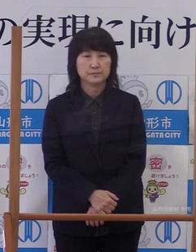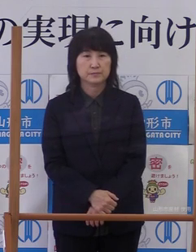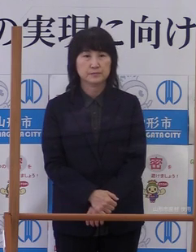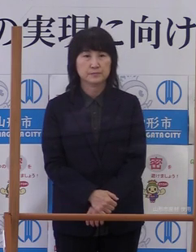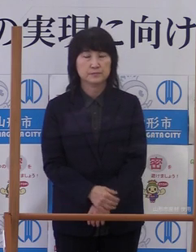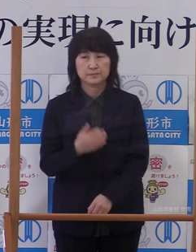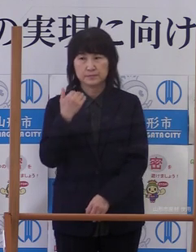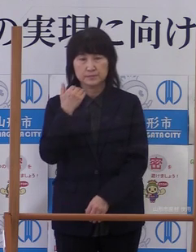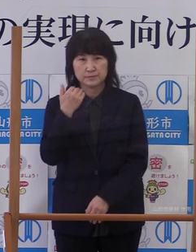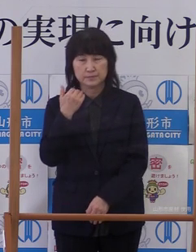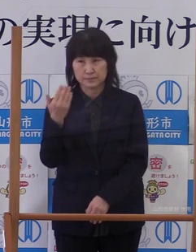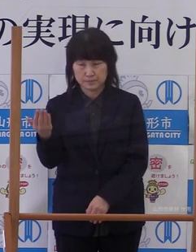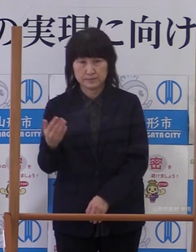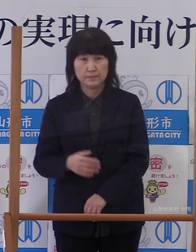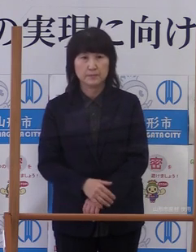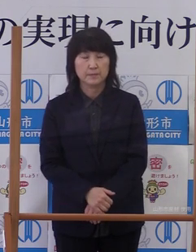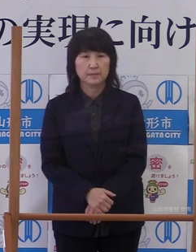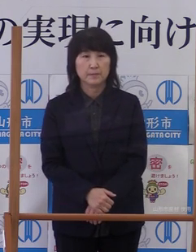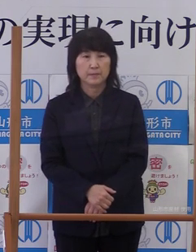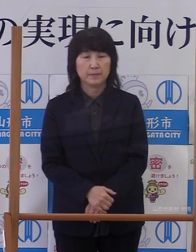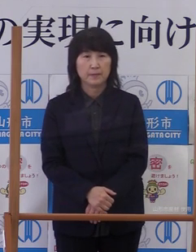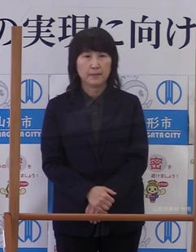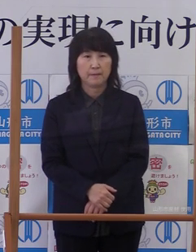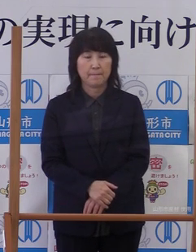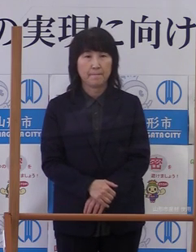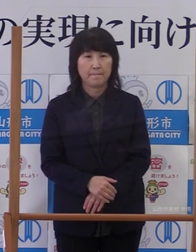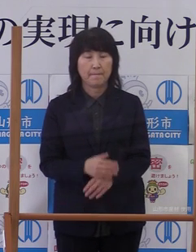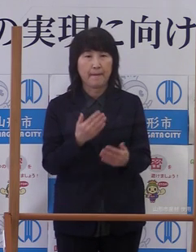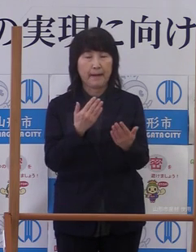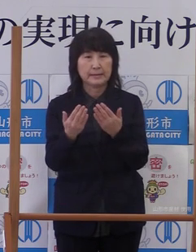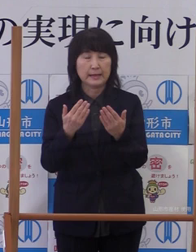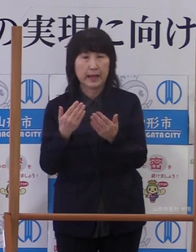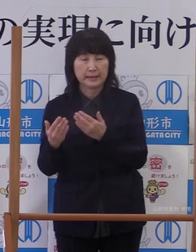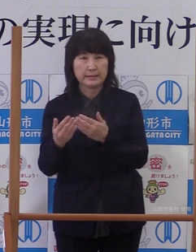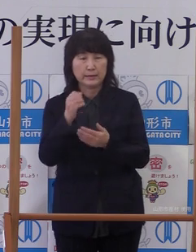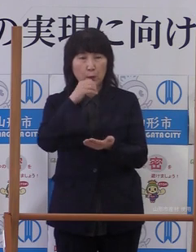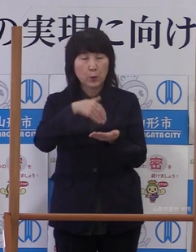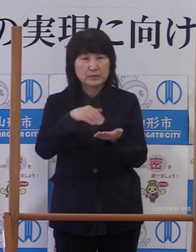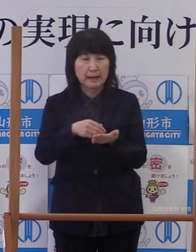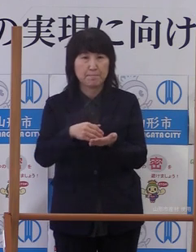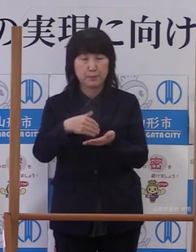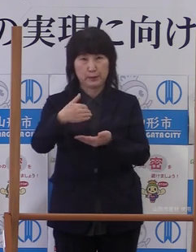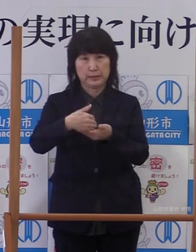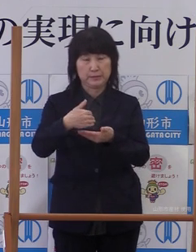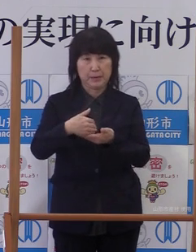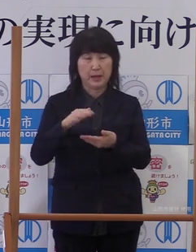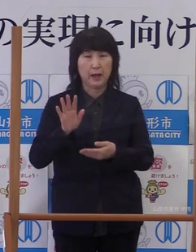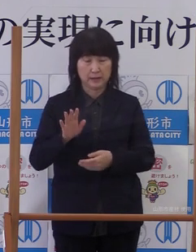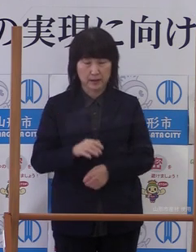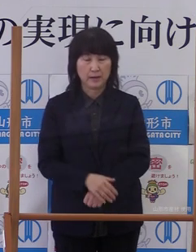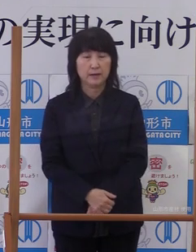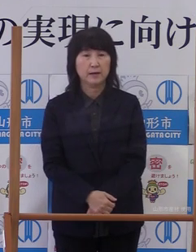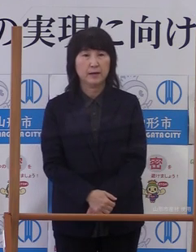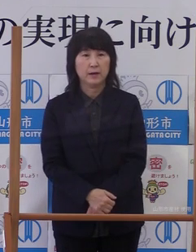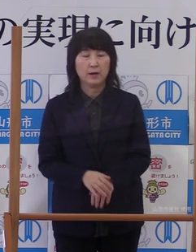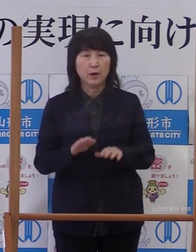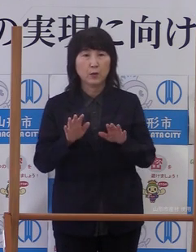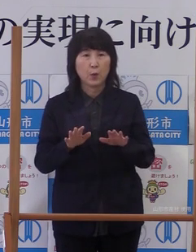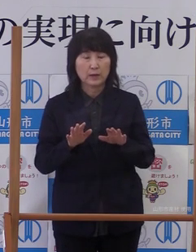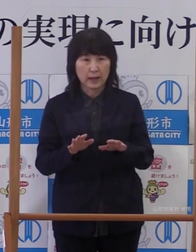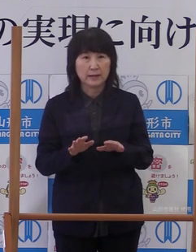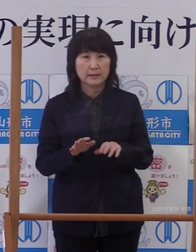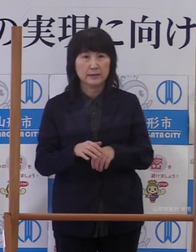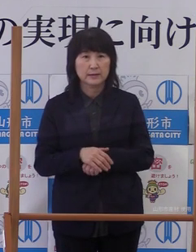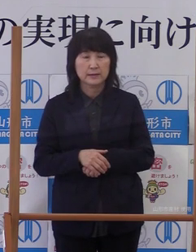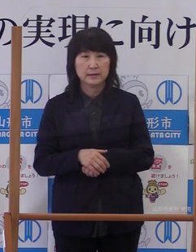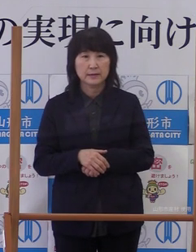いてお願いします。メリハリのある予算を検査を行ったということですけれども、今回カット